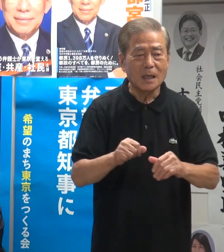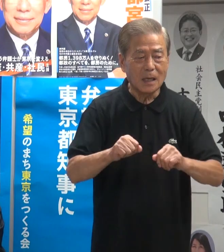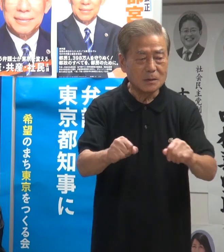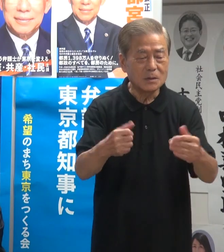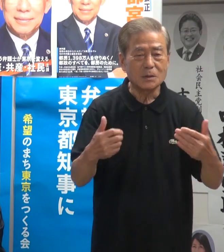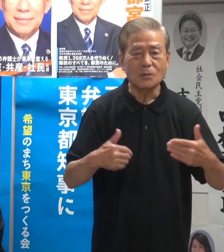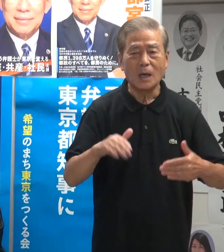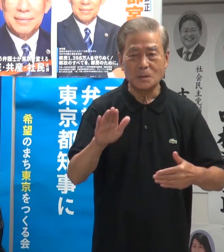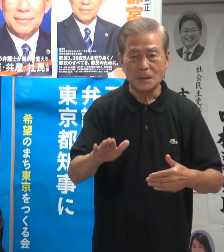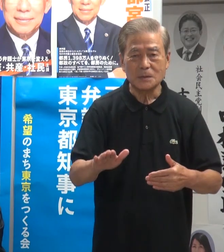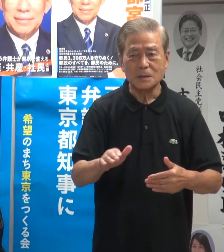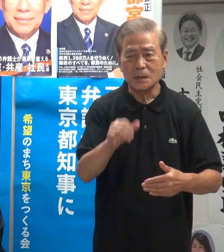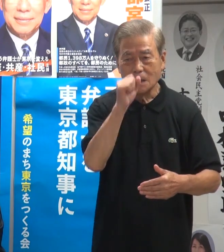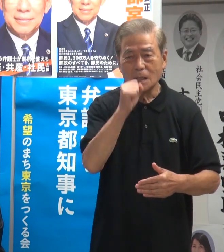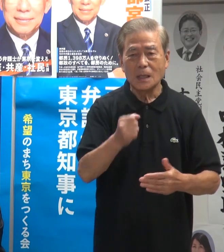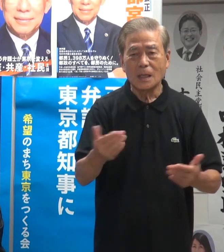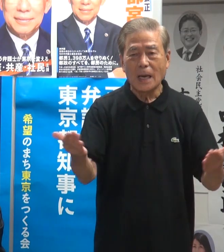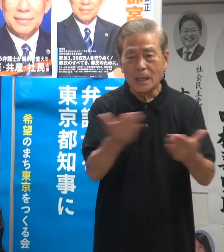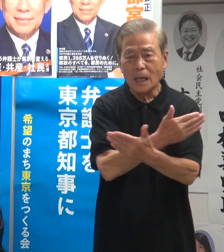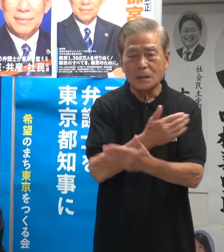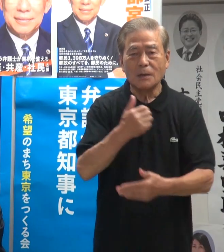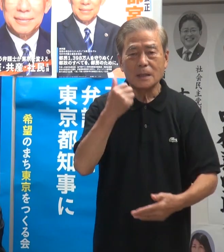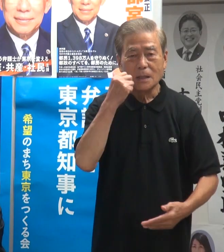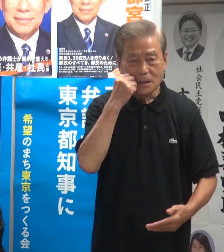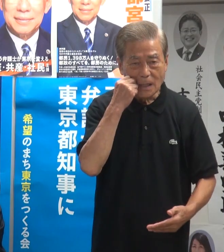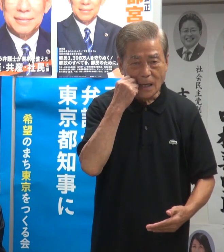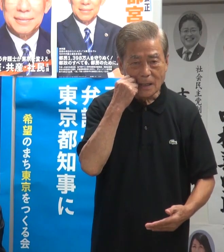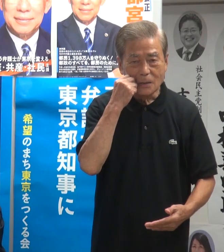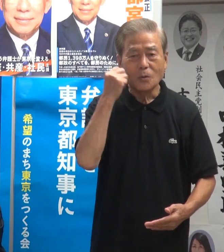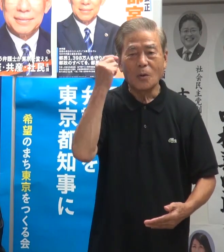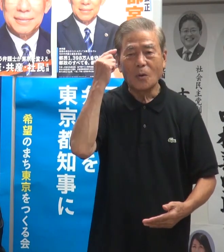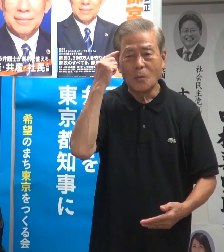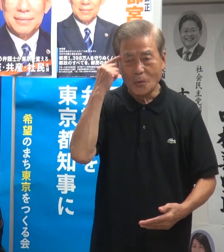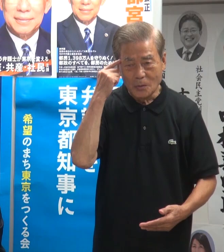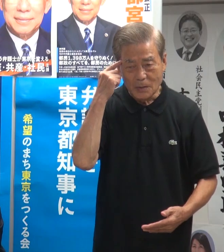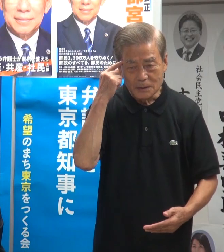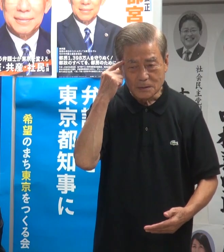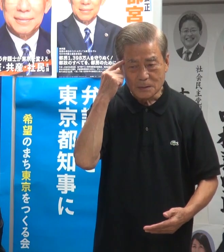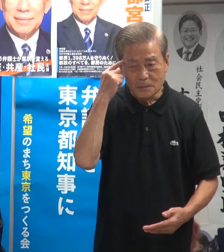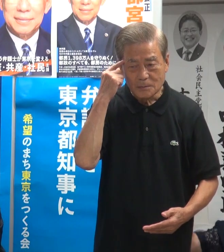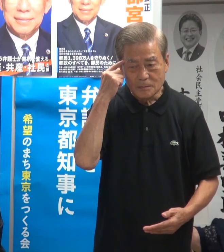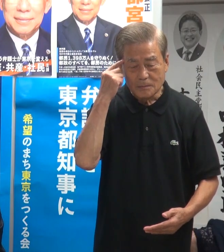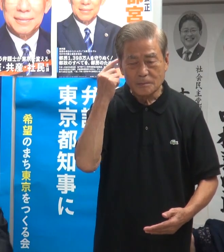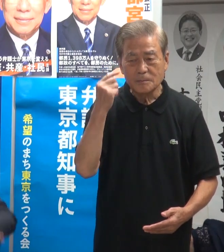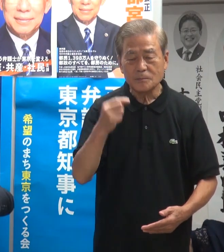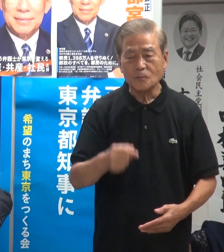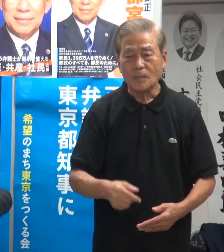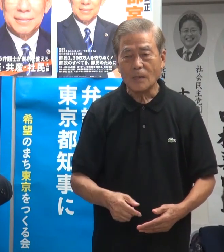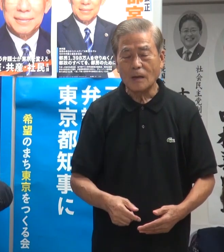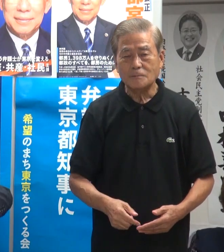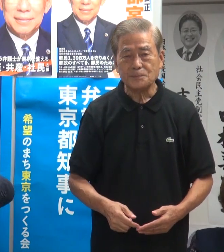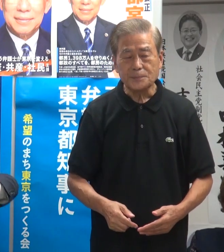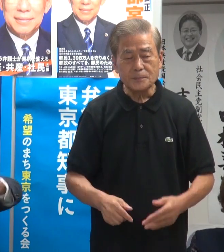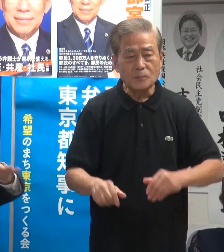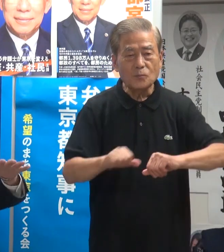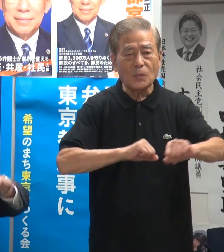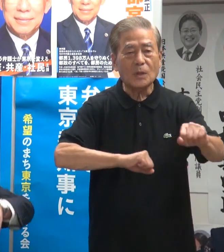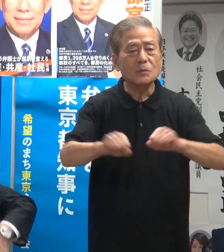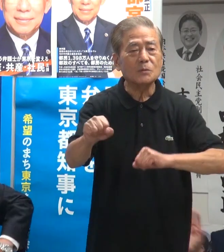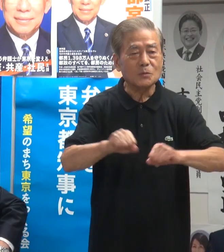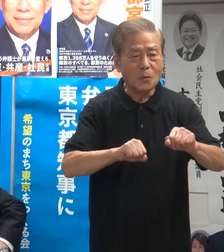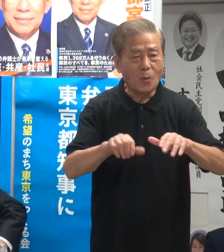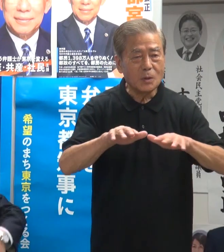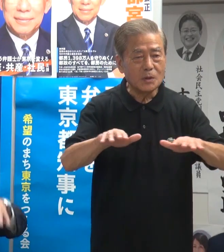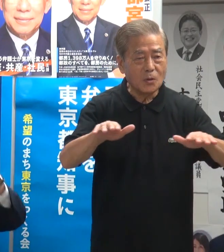な改革はできないですね、というようなことを考えた。だからそういう運動を広げる中